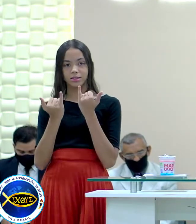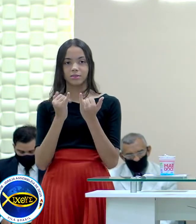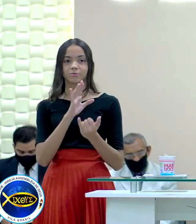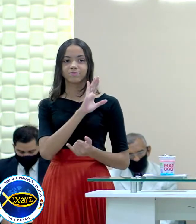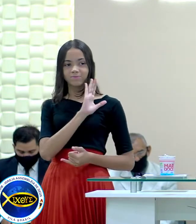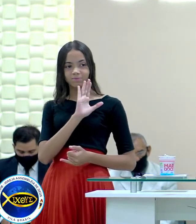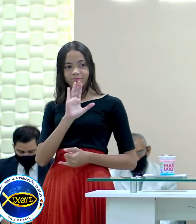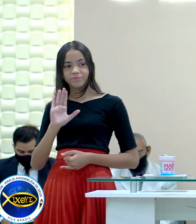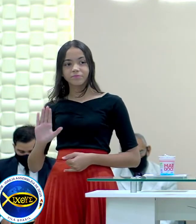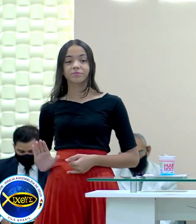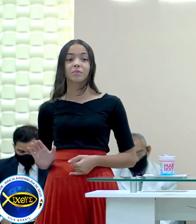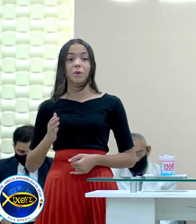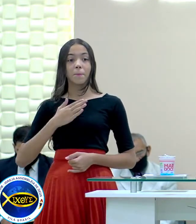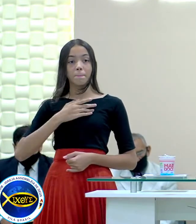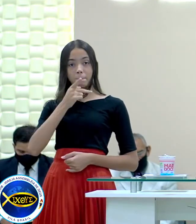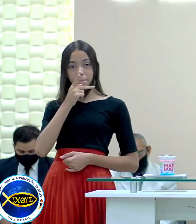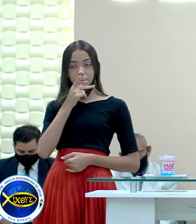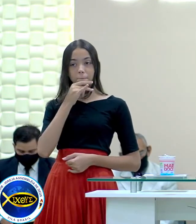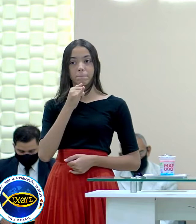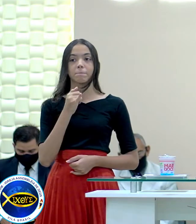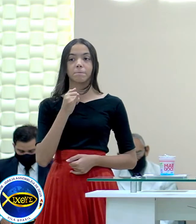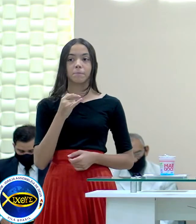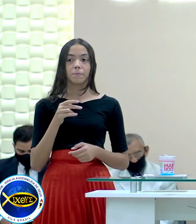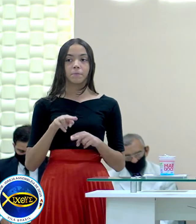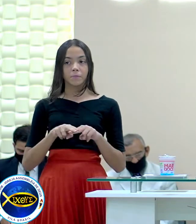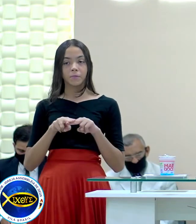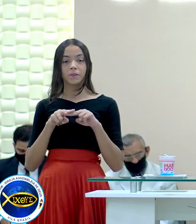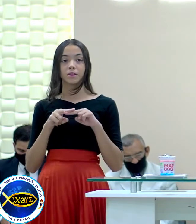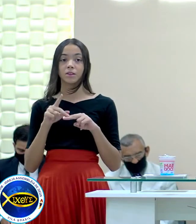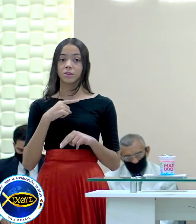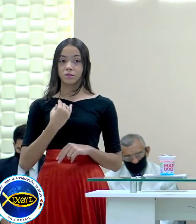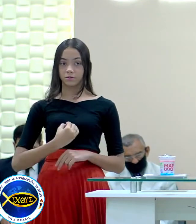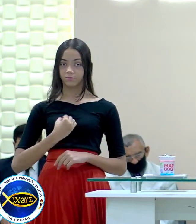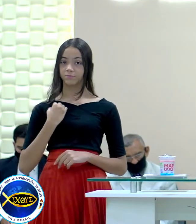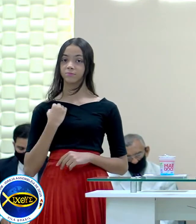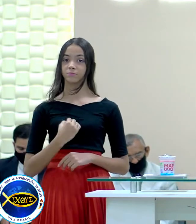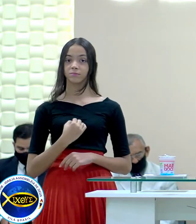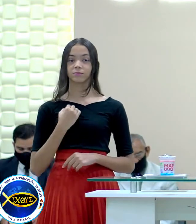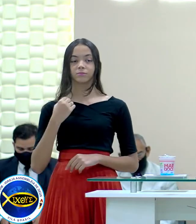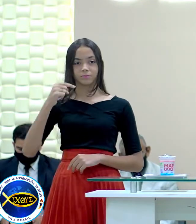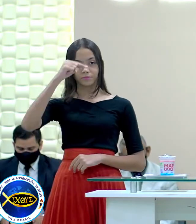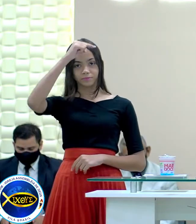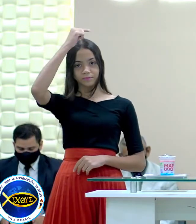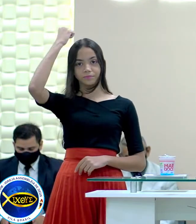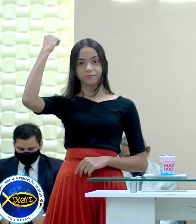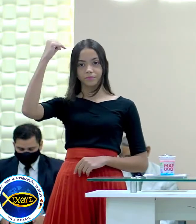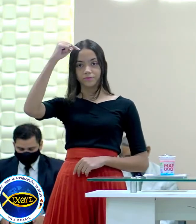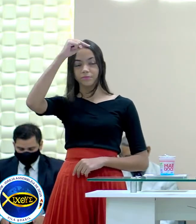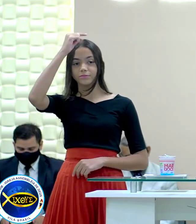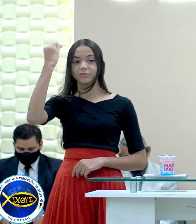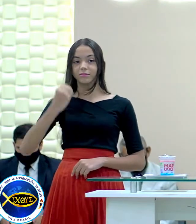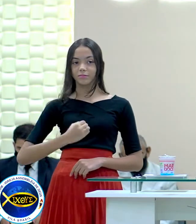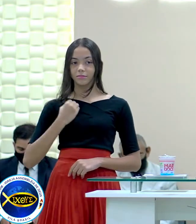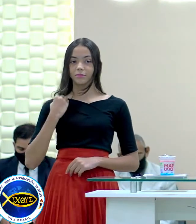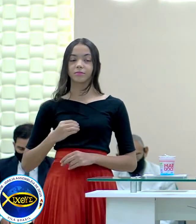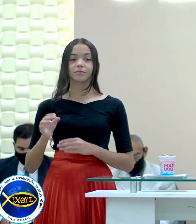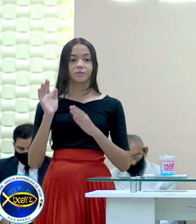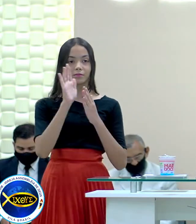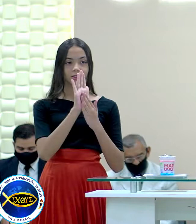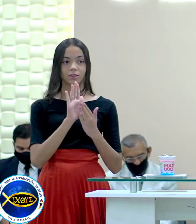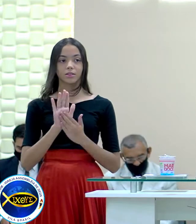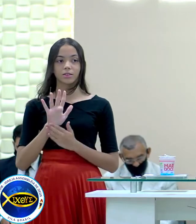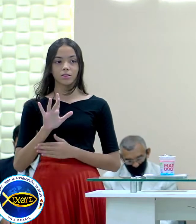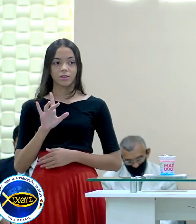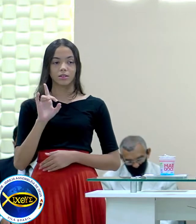parecer com o meu Pai. É por isso que nós vivemos em santidade de vida, louvado seja